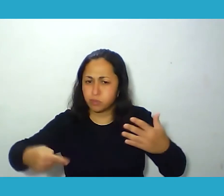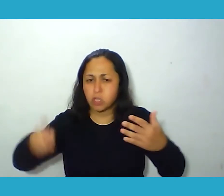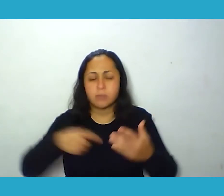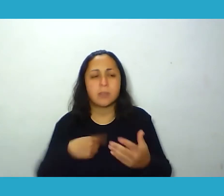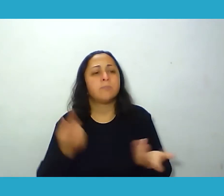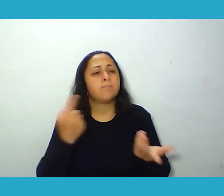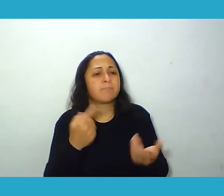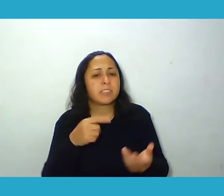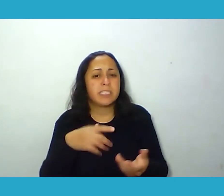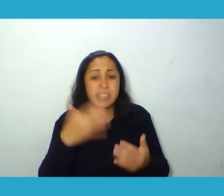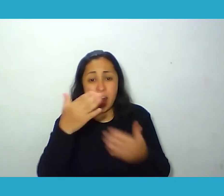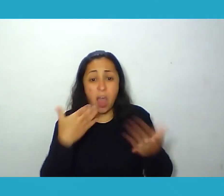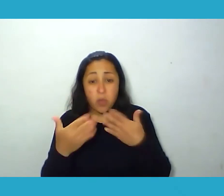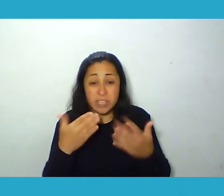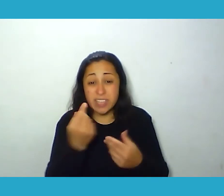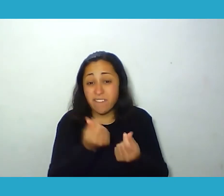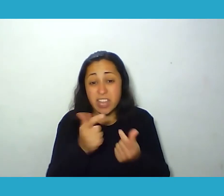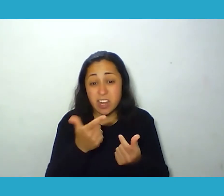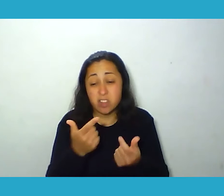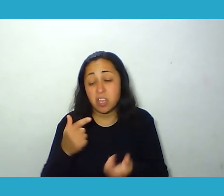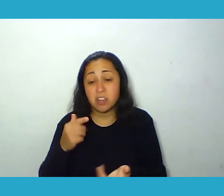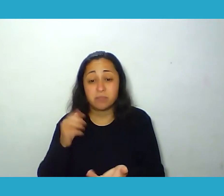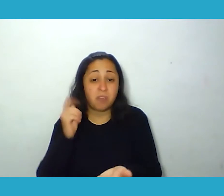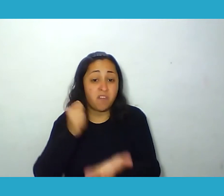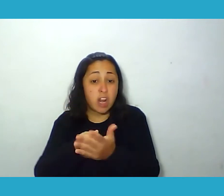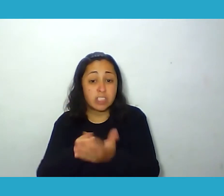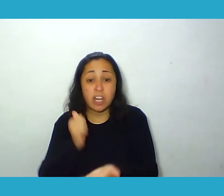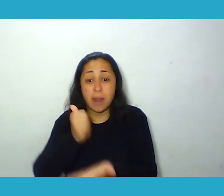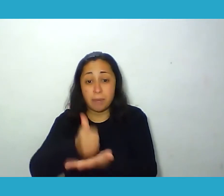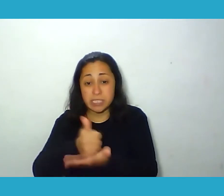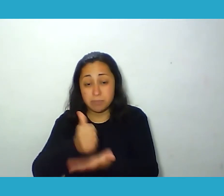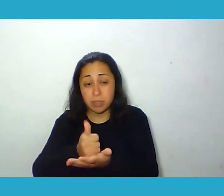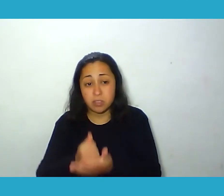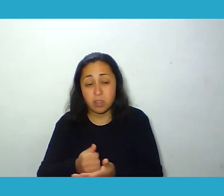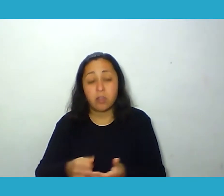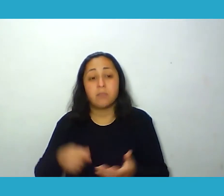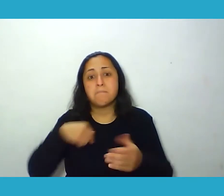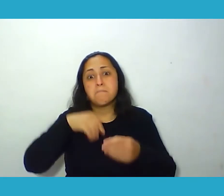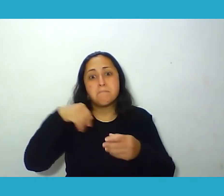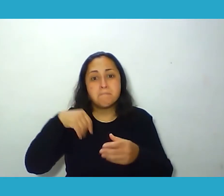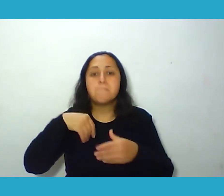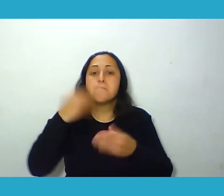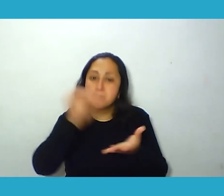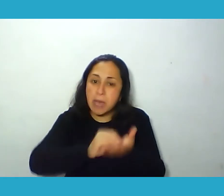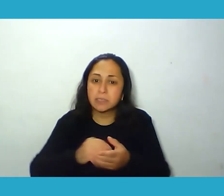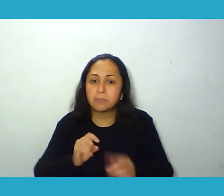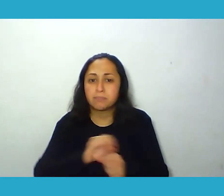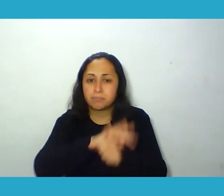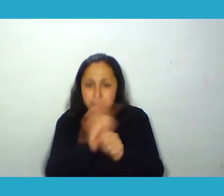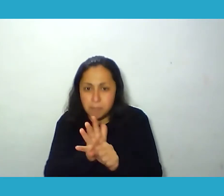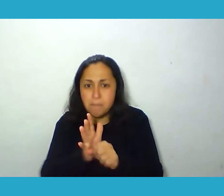toda validez, dado que se ha violado la participación, agravado esto por la situación de pandemia, la exigencia del